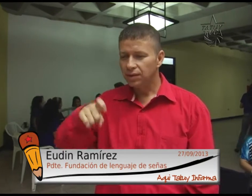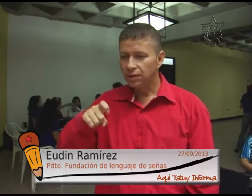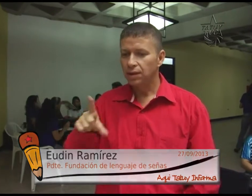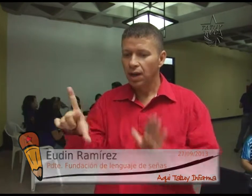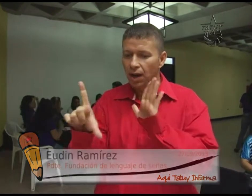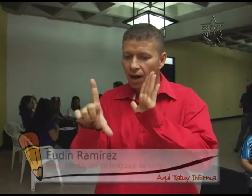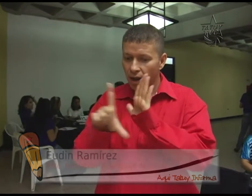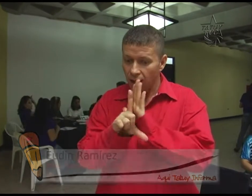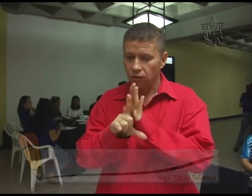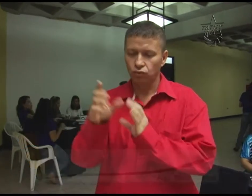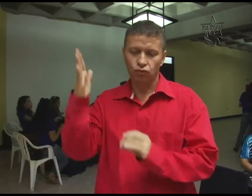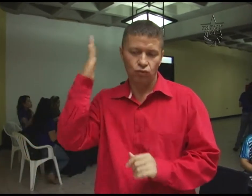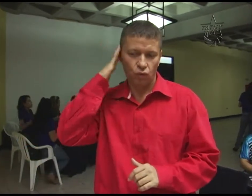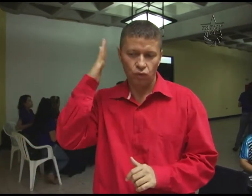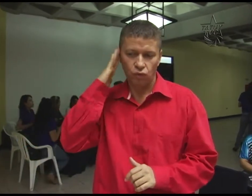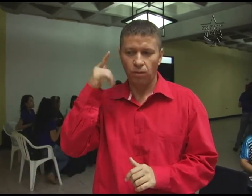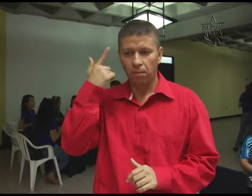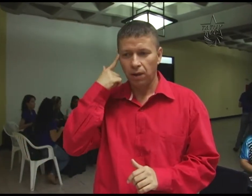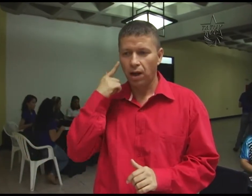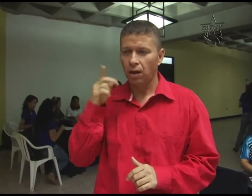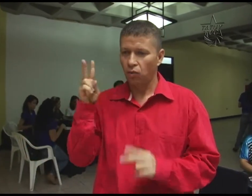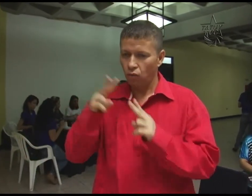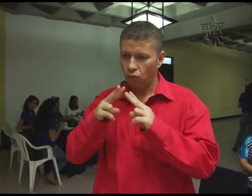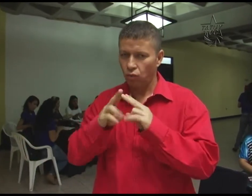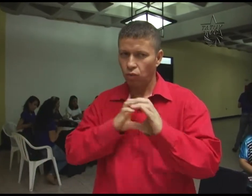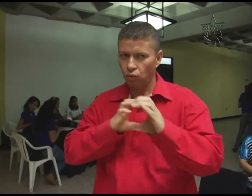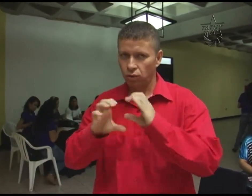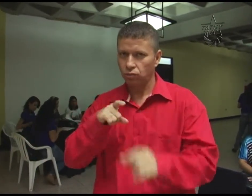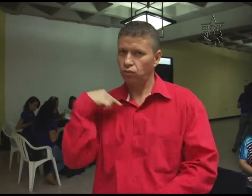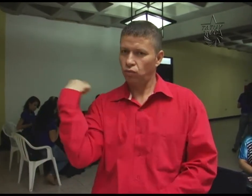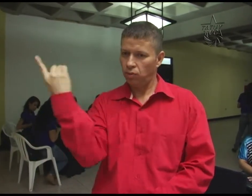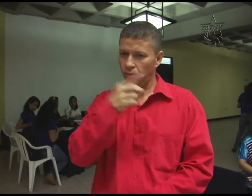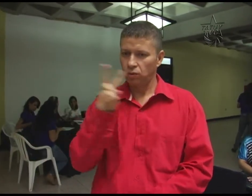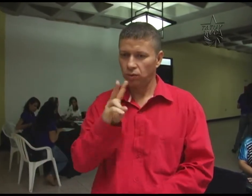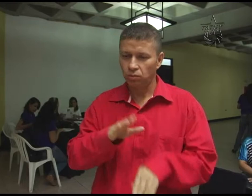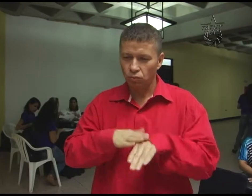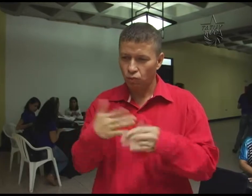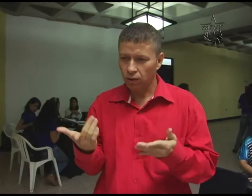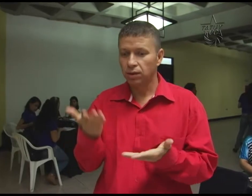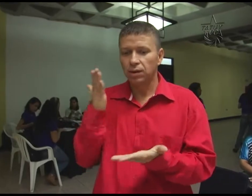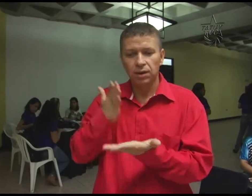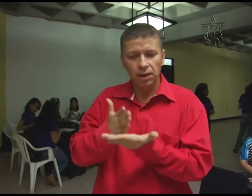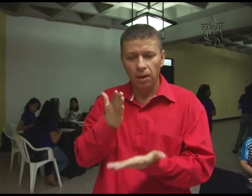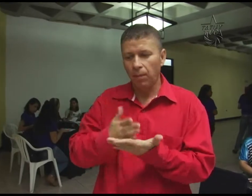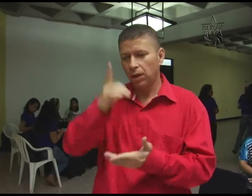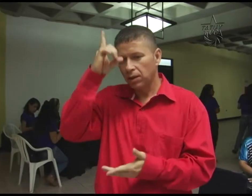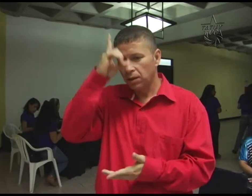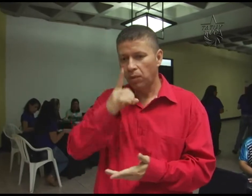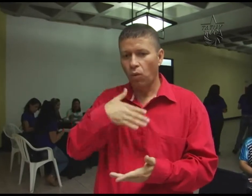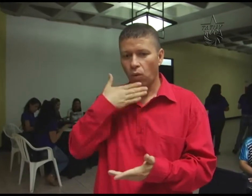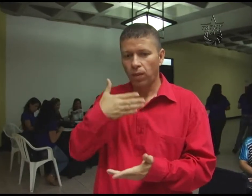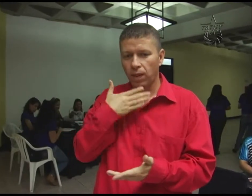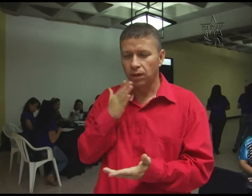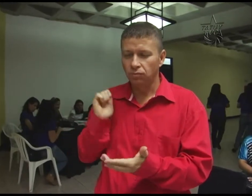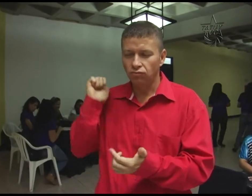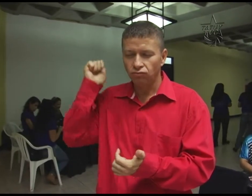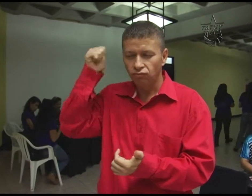logros. Necesitamos muchas cosas como más comunicación, más comprensión, pero poco a poco la